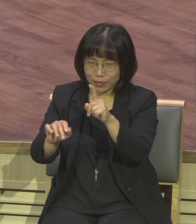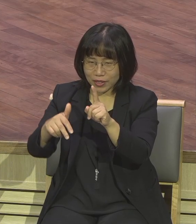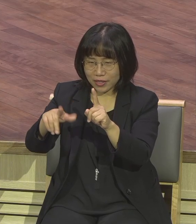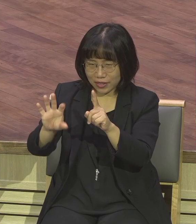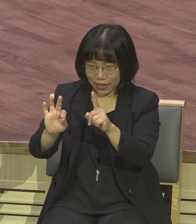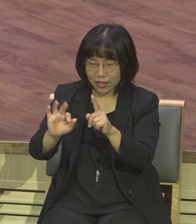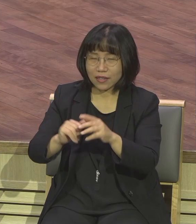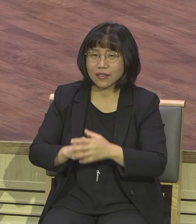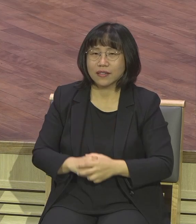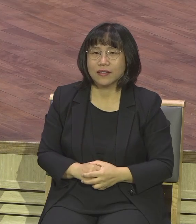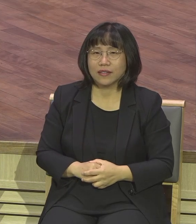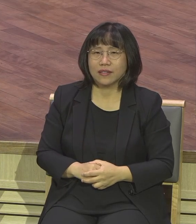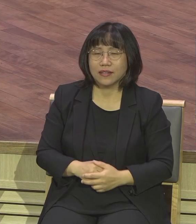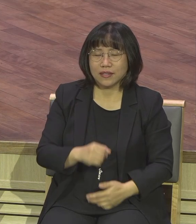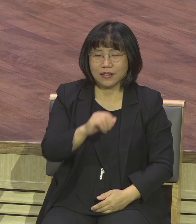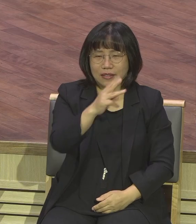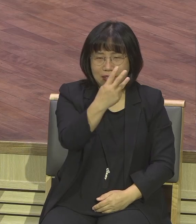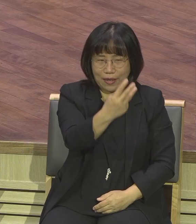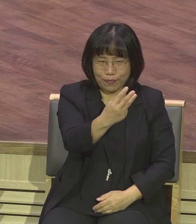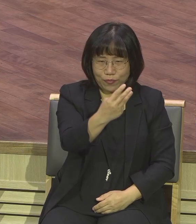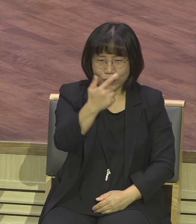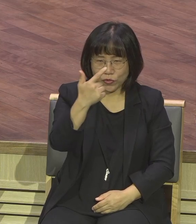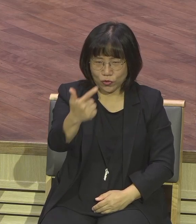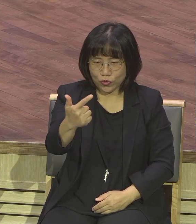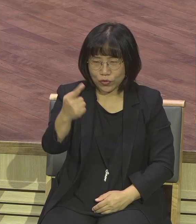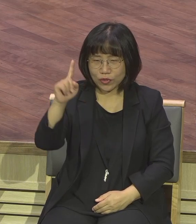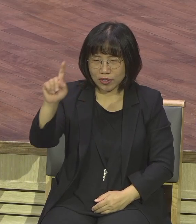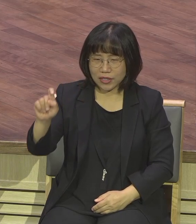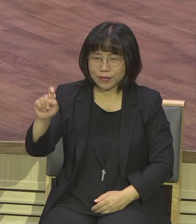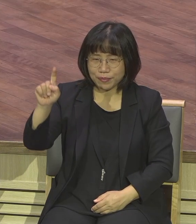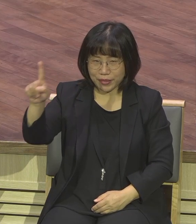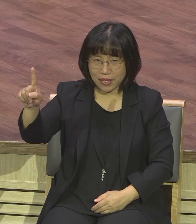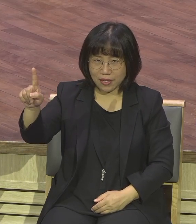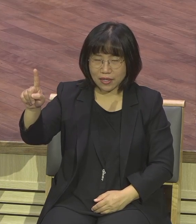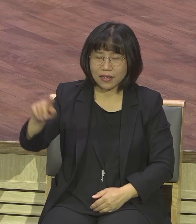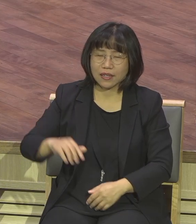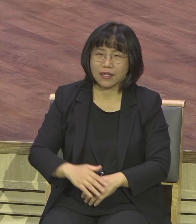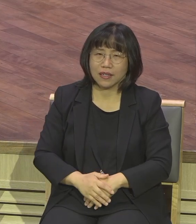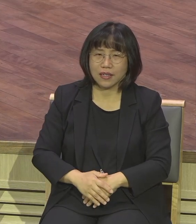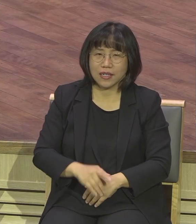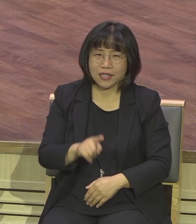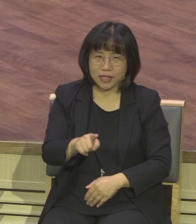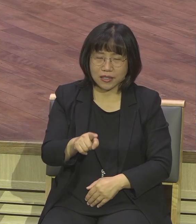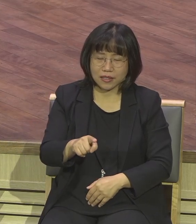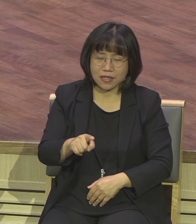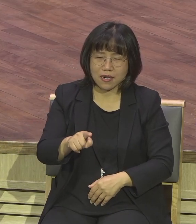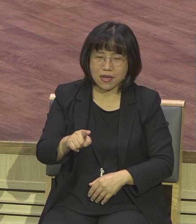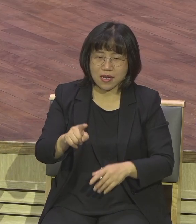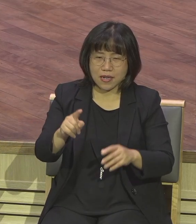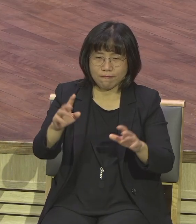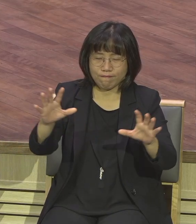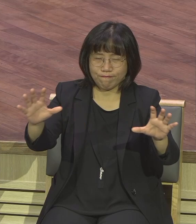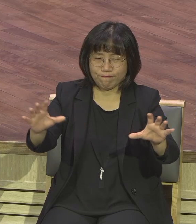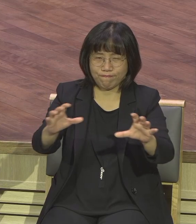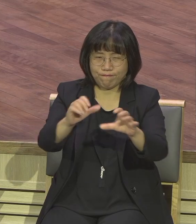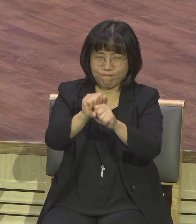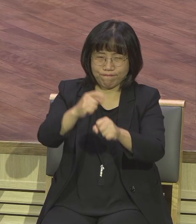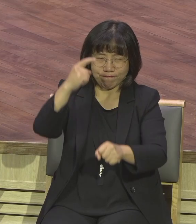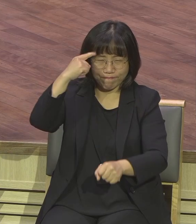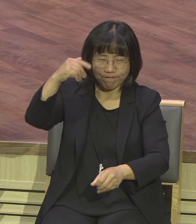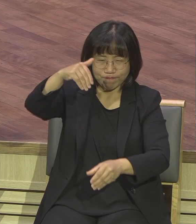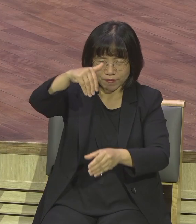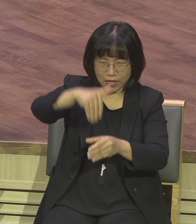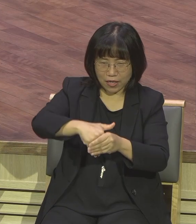자, 이거를 360일 여러분 잘 아시잖아요. 이것이 뭐요? 각인되어요. 각인 뿔이 딱 돼